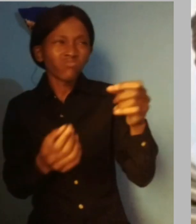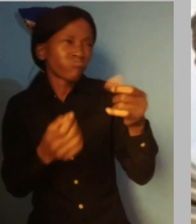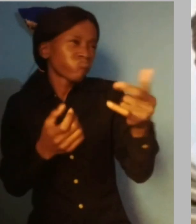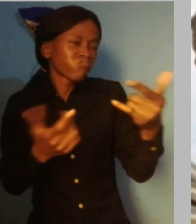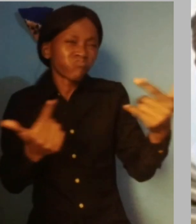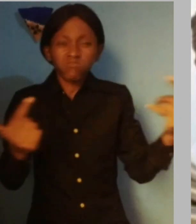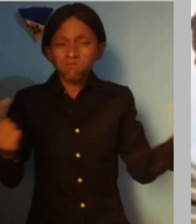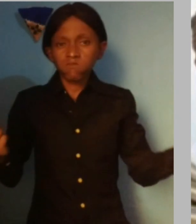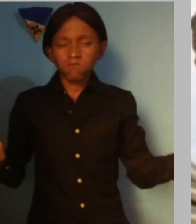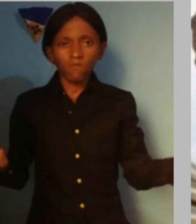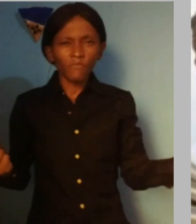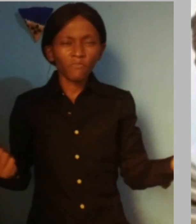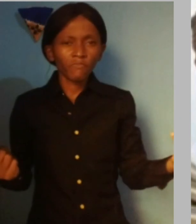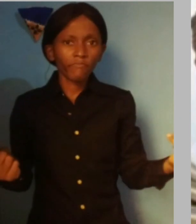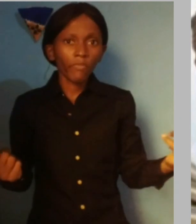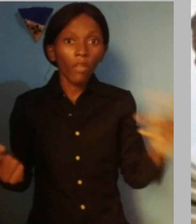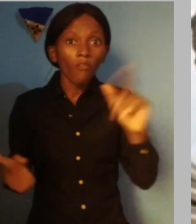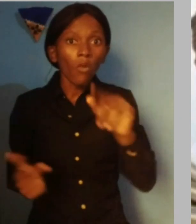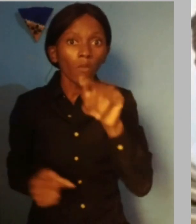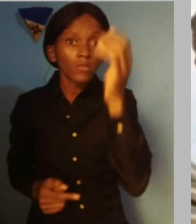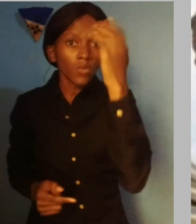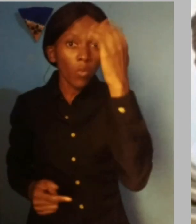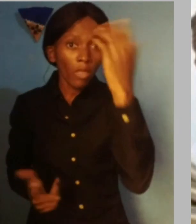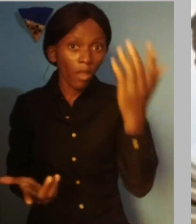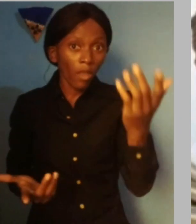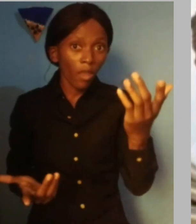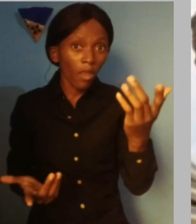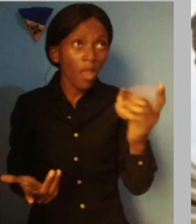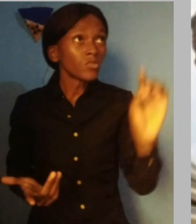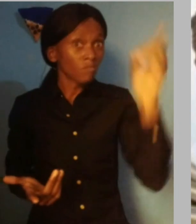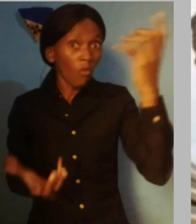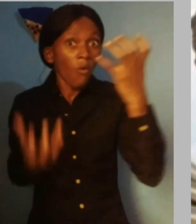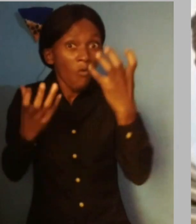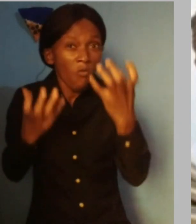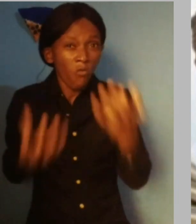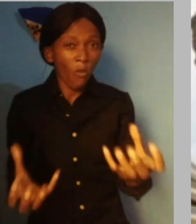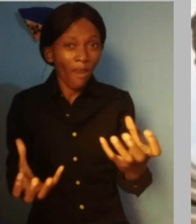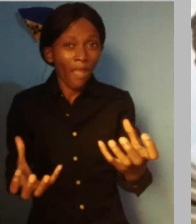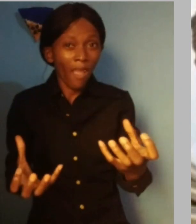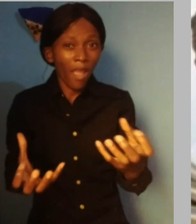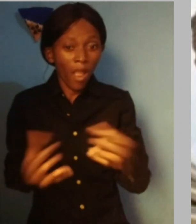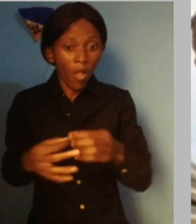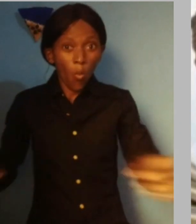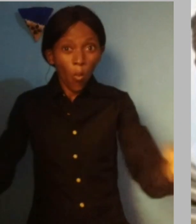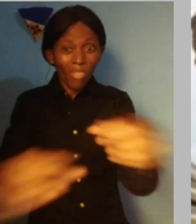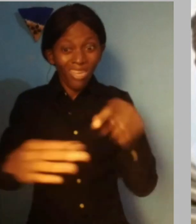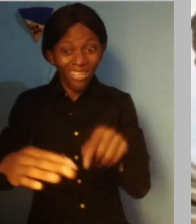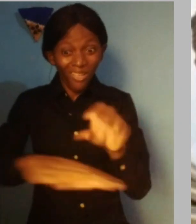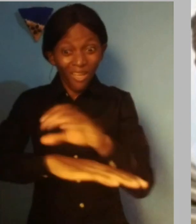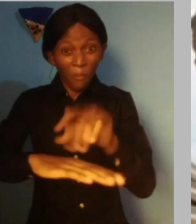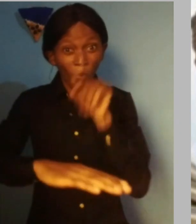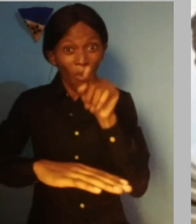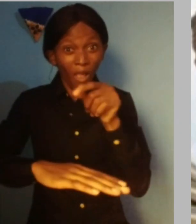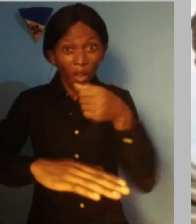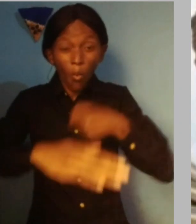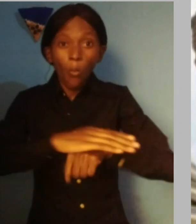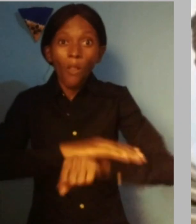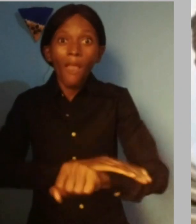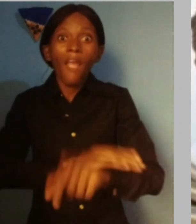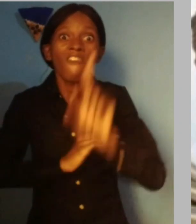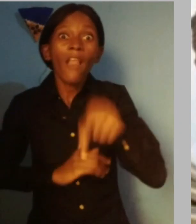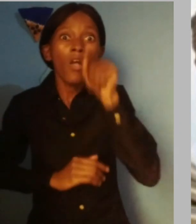il t'a fait naître sur une terre que tu dois chérir et faire tout ton possible pour qu'elle